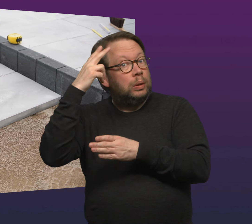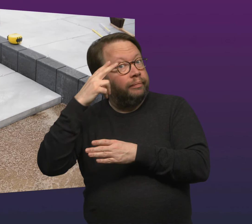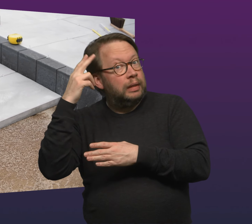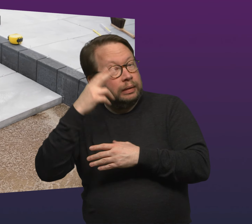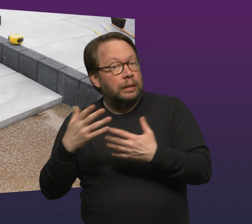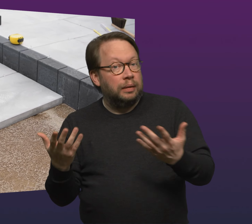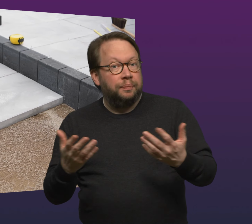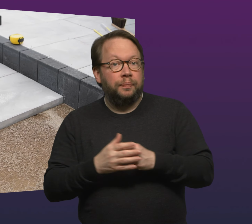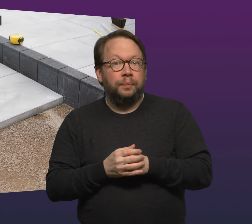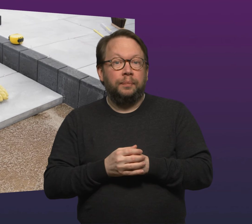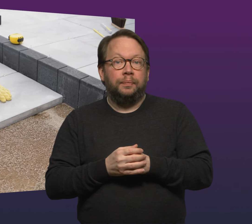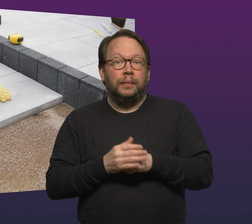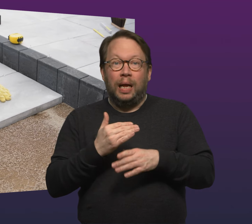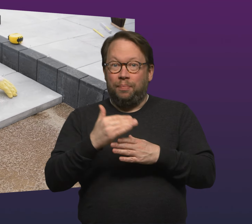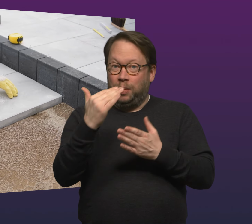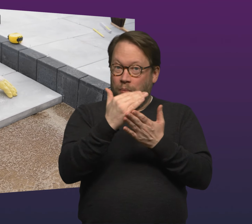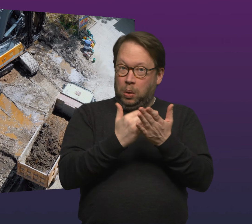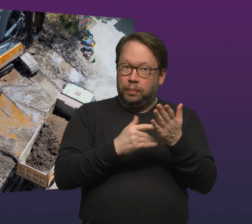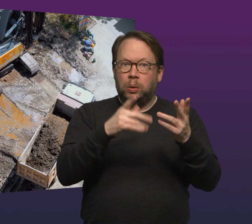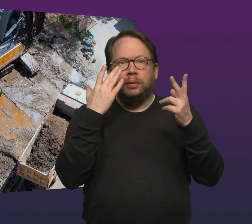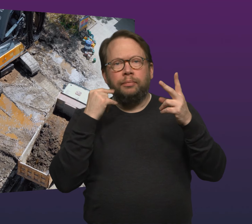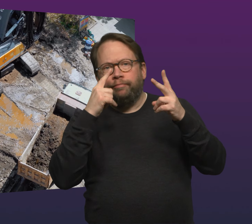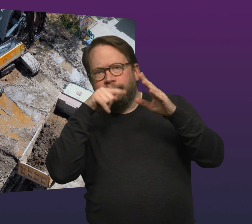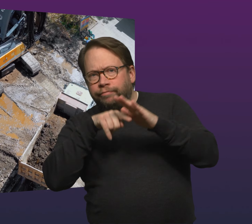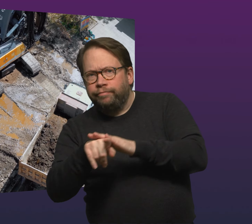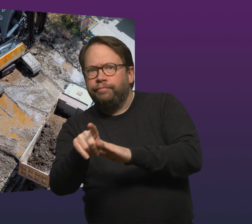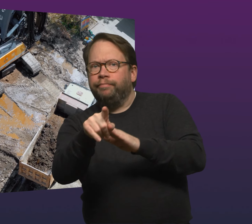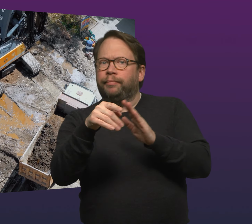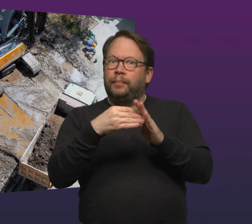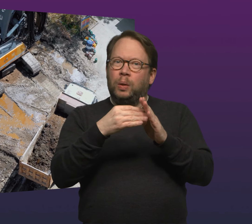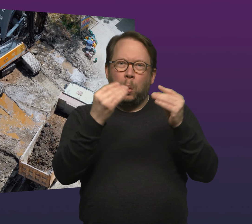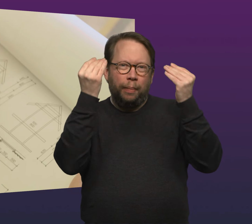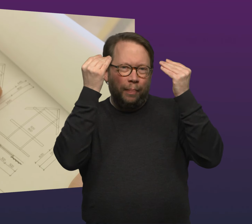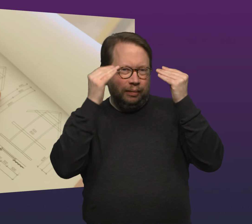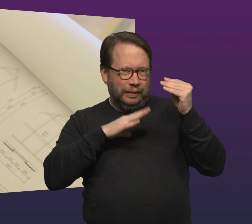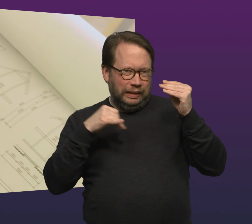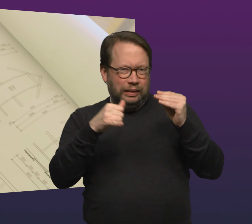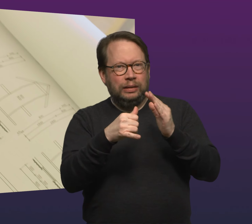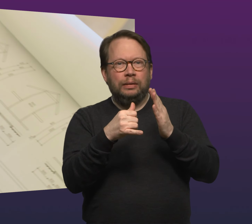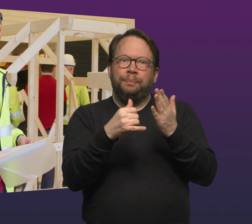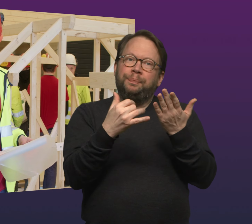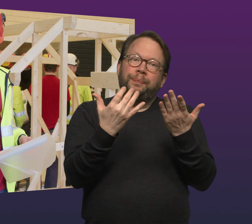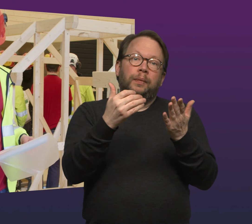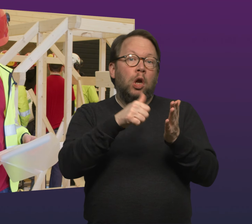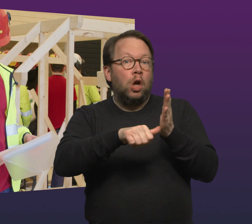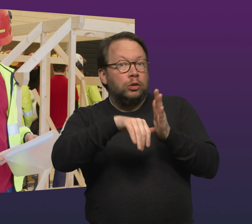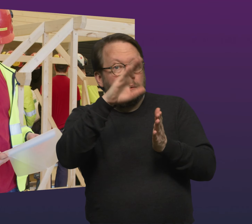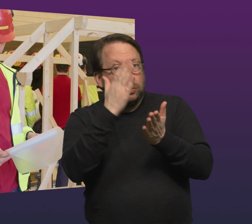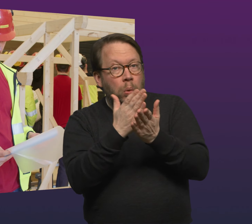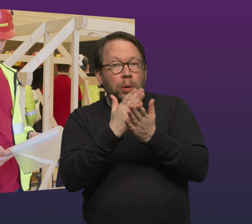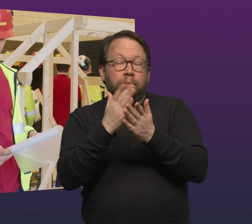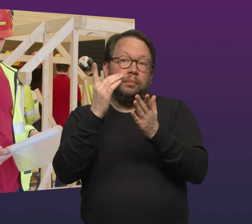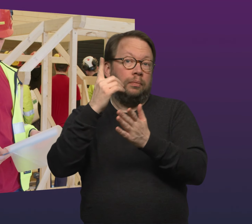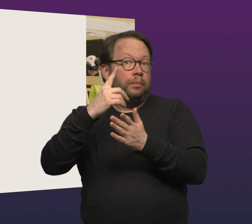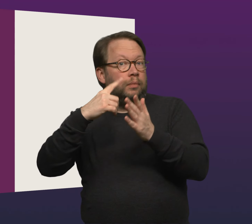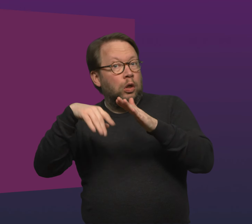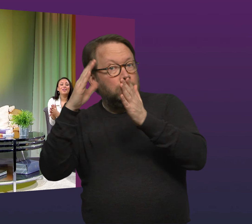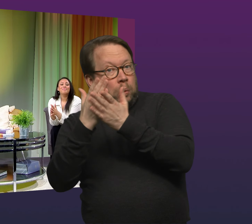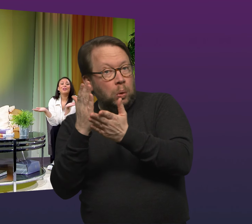universitet. Efter programmet kan du även läsa vidare på utbildningar på yrkeshögskola och folkhögskola.